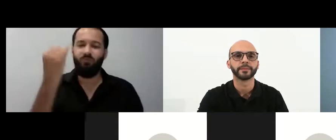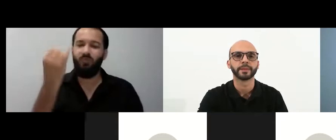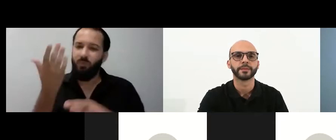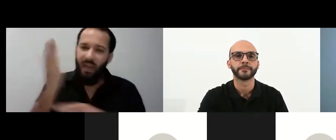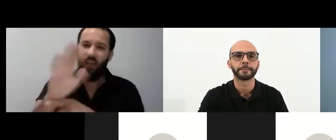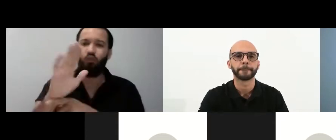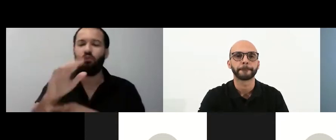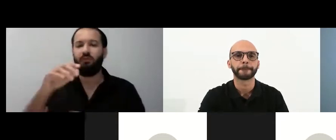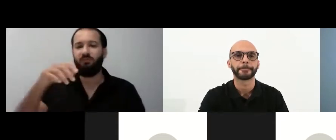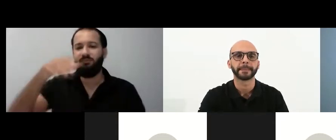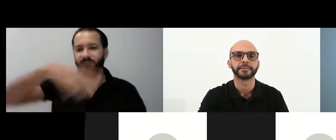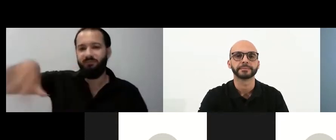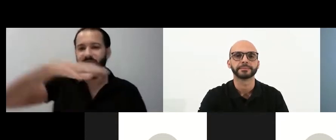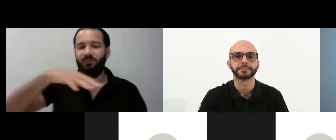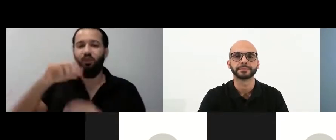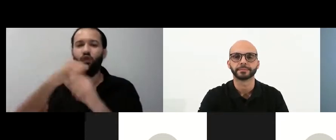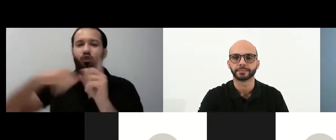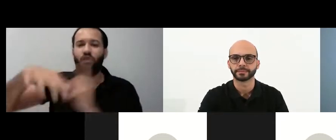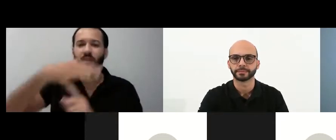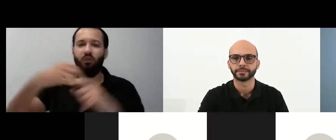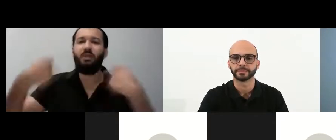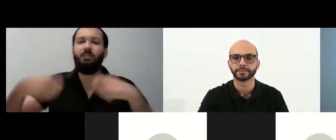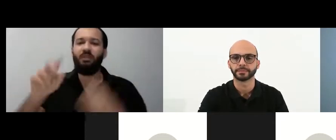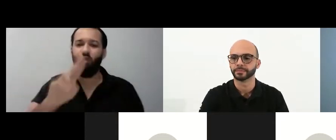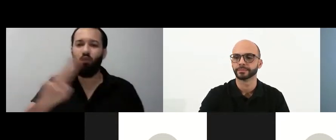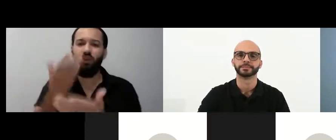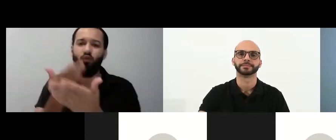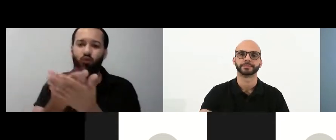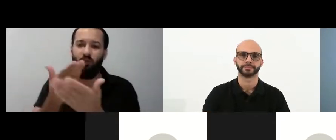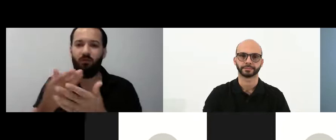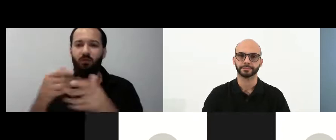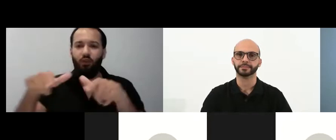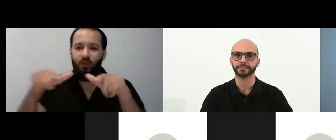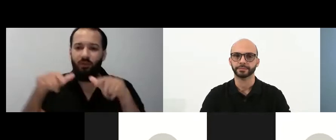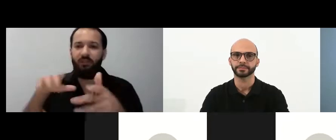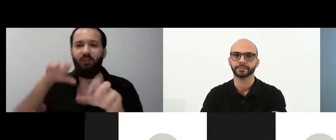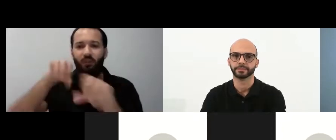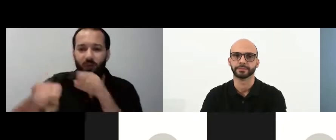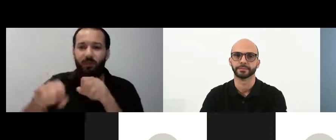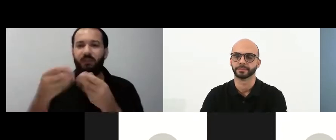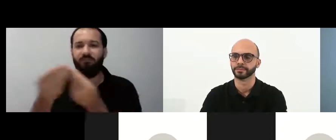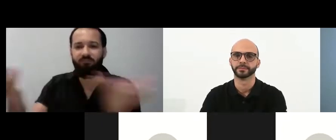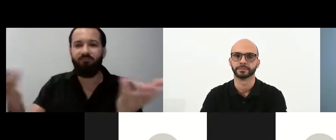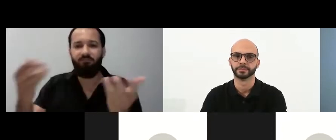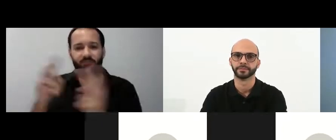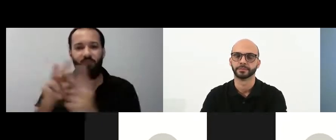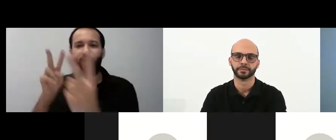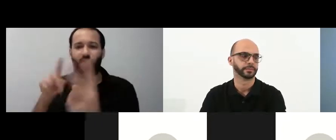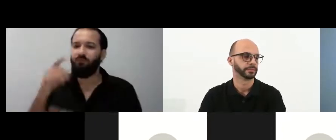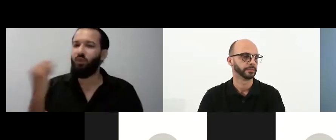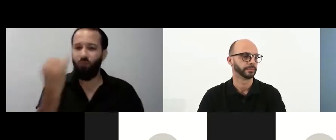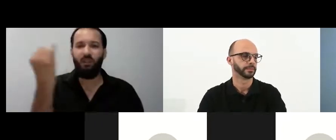públicas, eu acredito que o ensino remoto é muito importante,